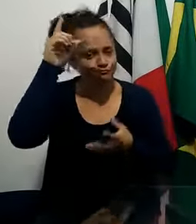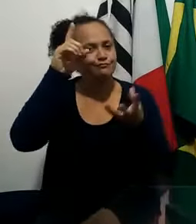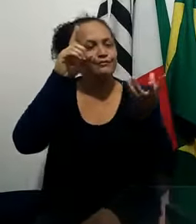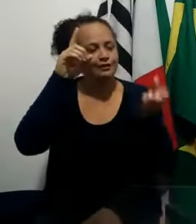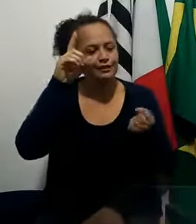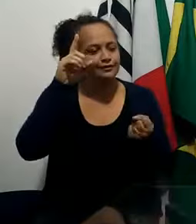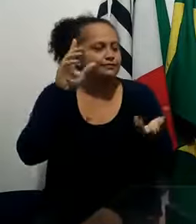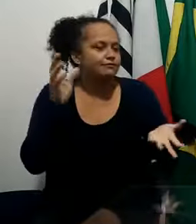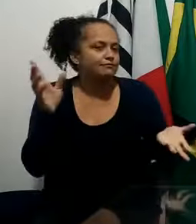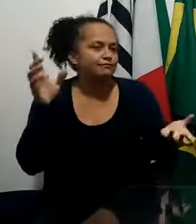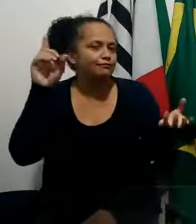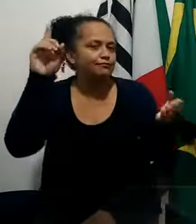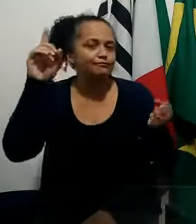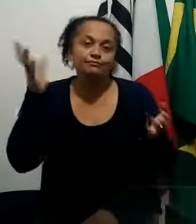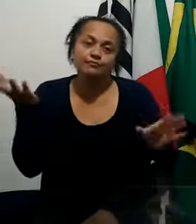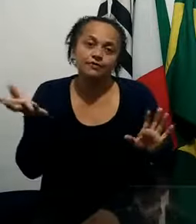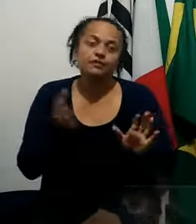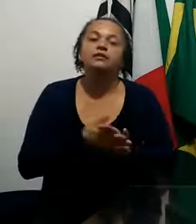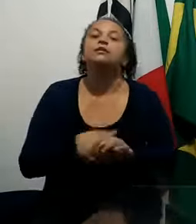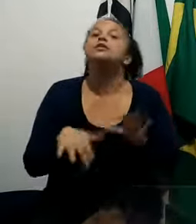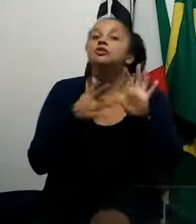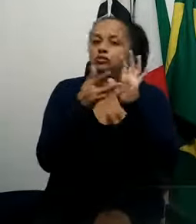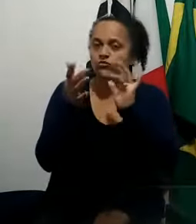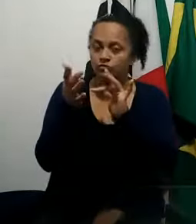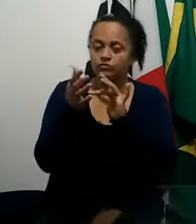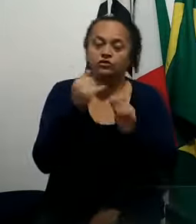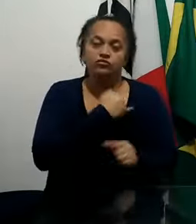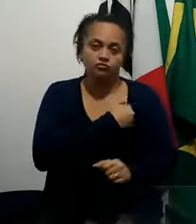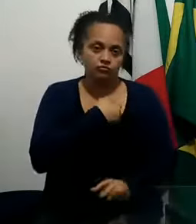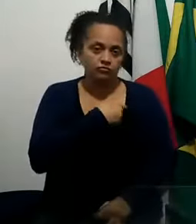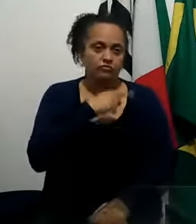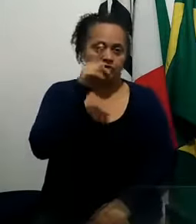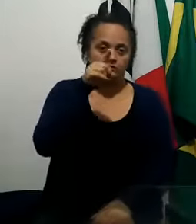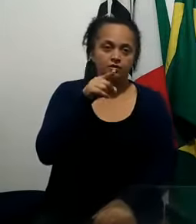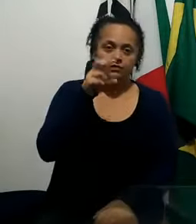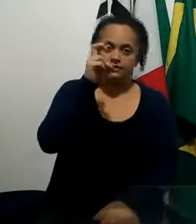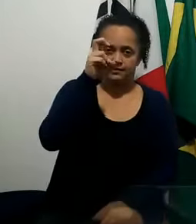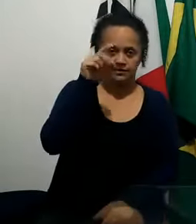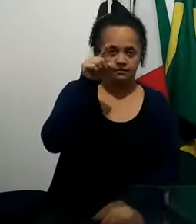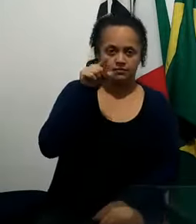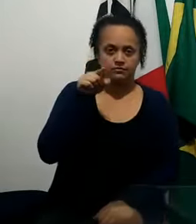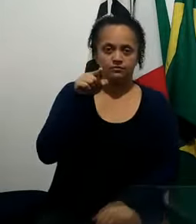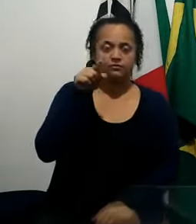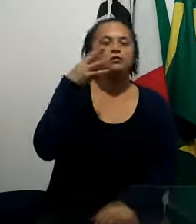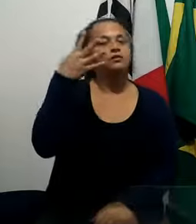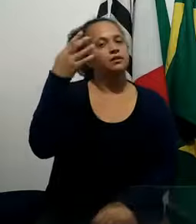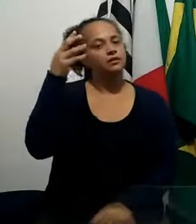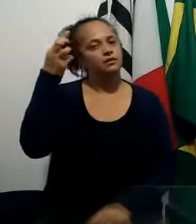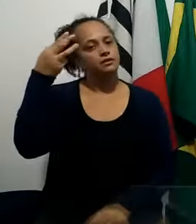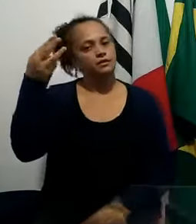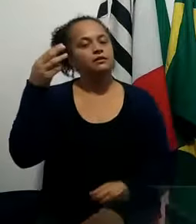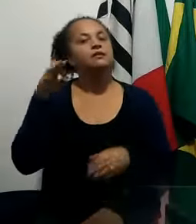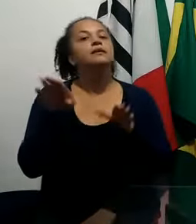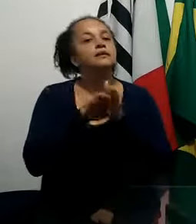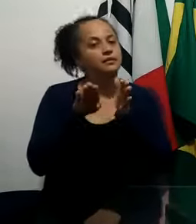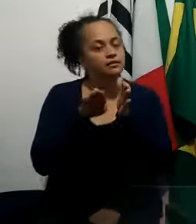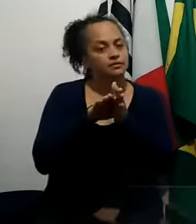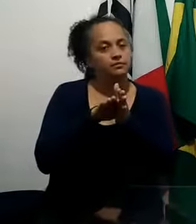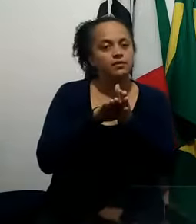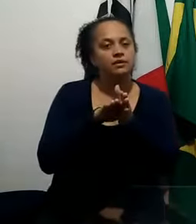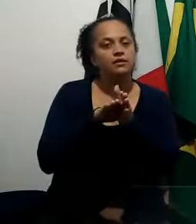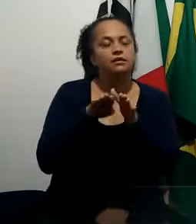15, João 5, 43 e segunda carta de Paulo aos Tessalonicenses,